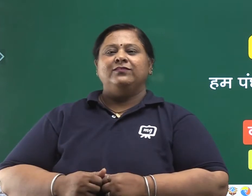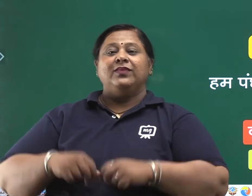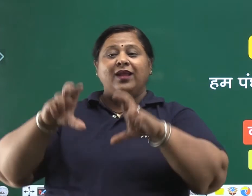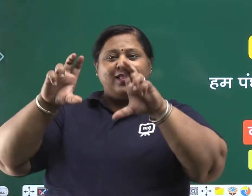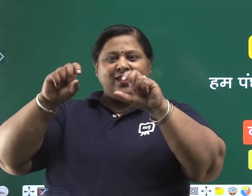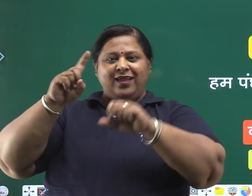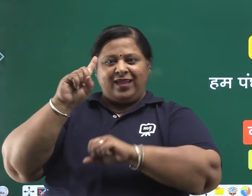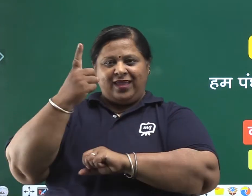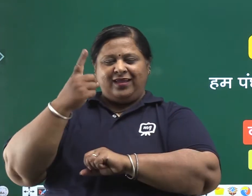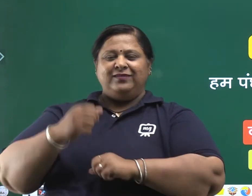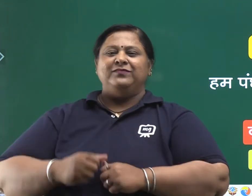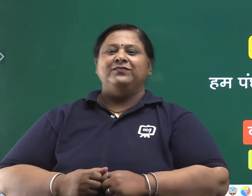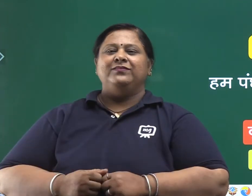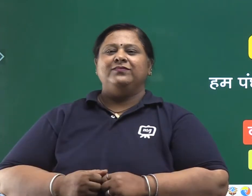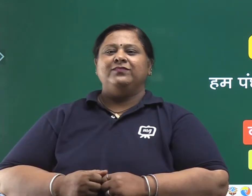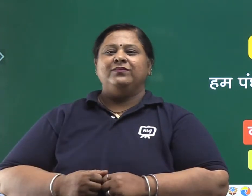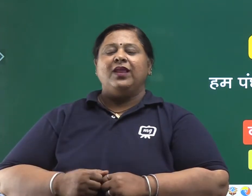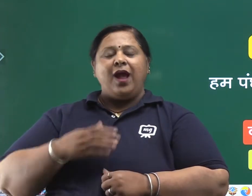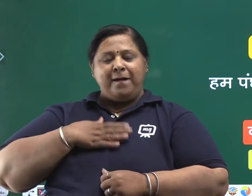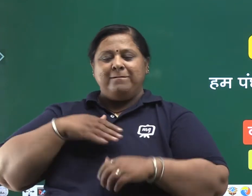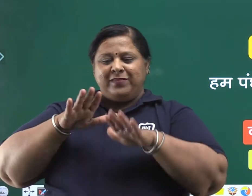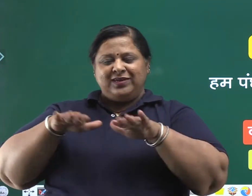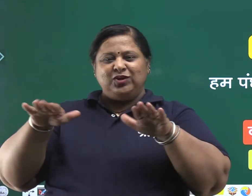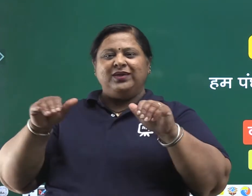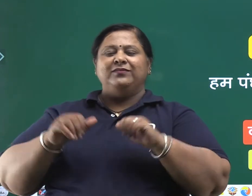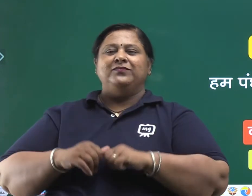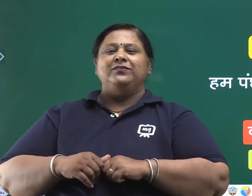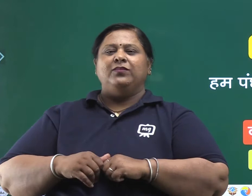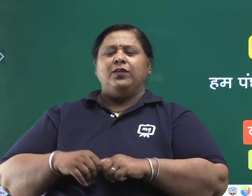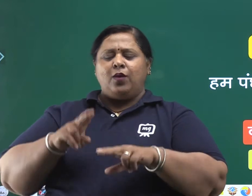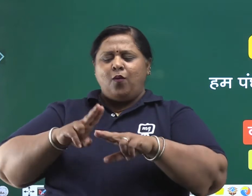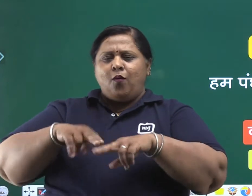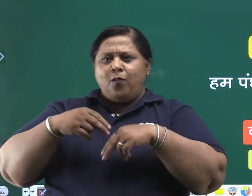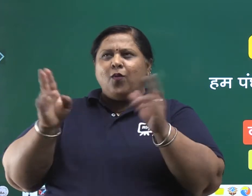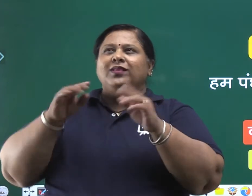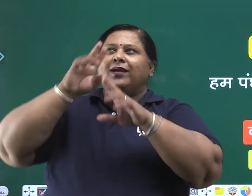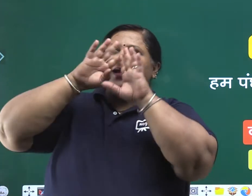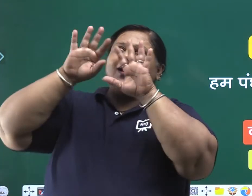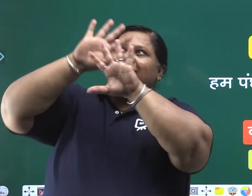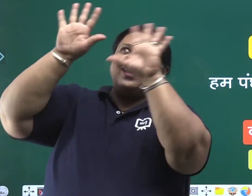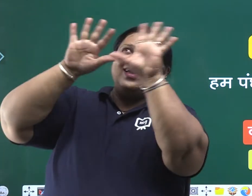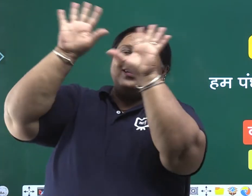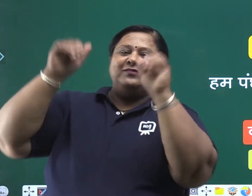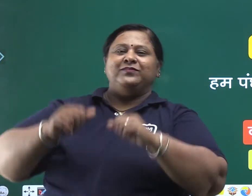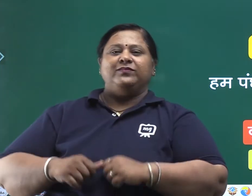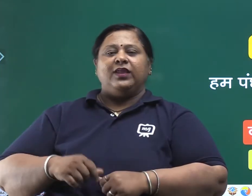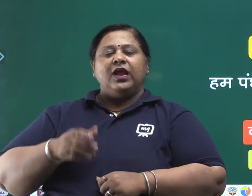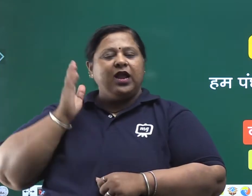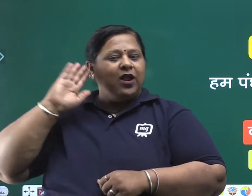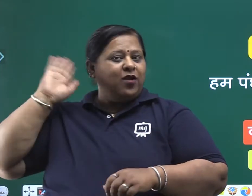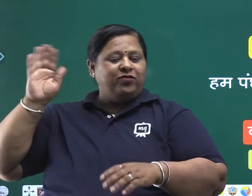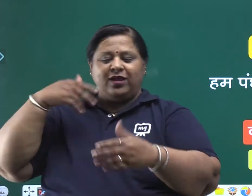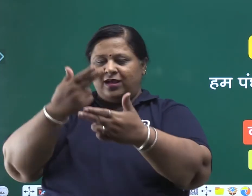के अध्याय 1 हम पंछी उन्मुक्त गगन के कविता का